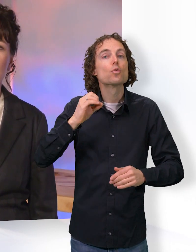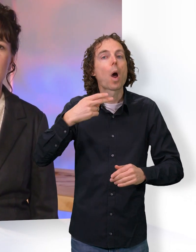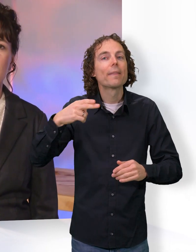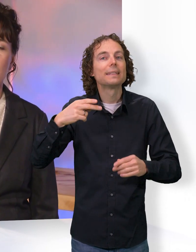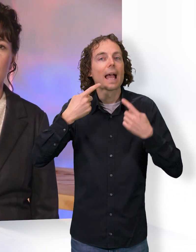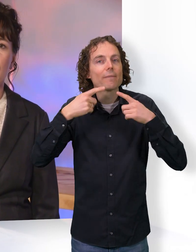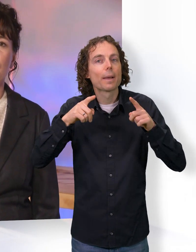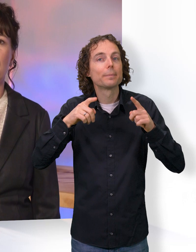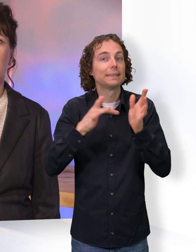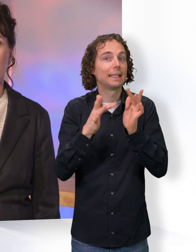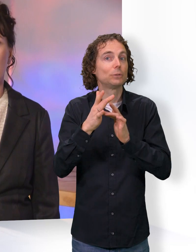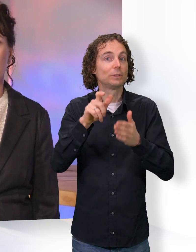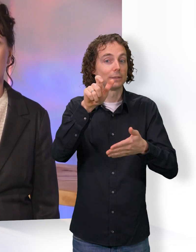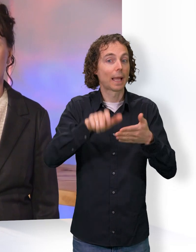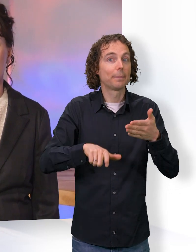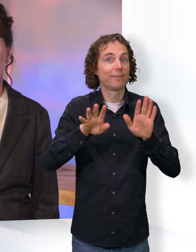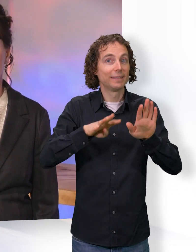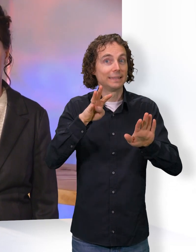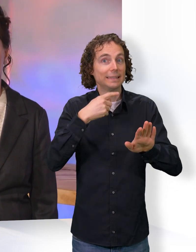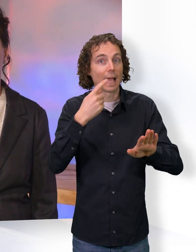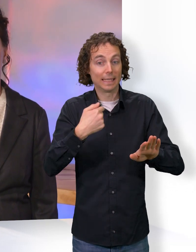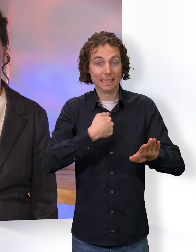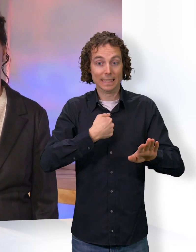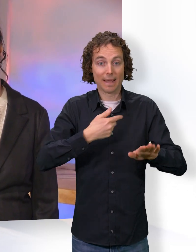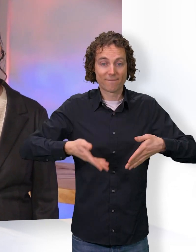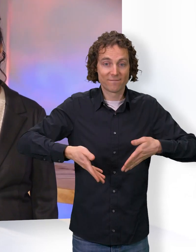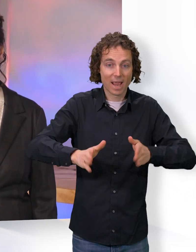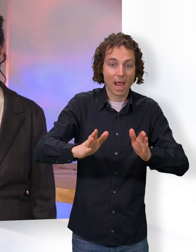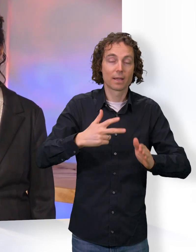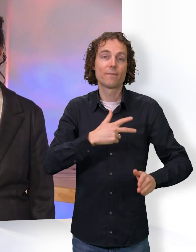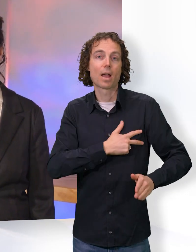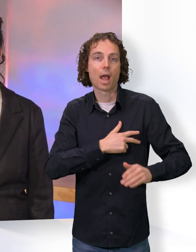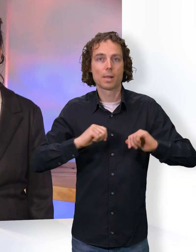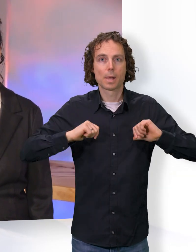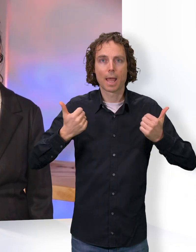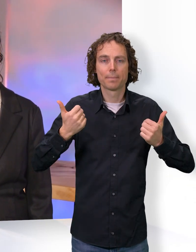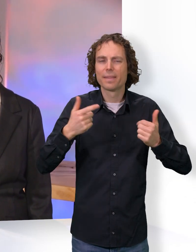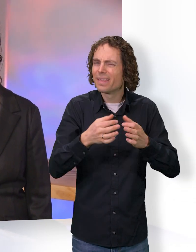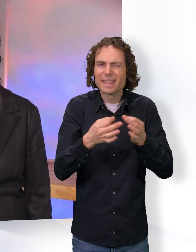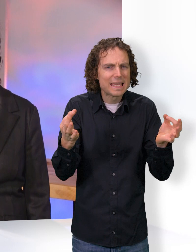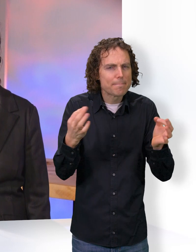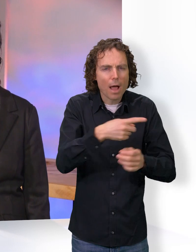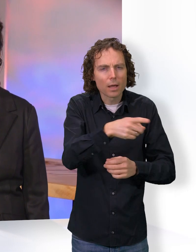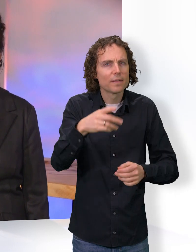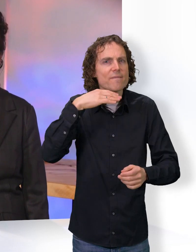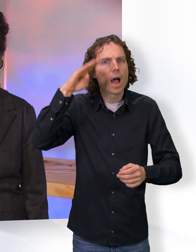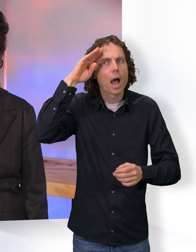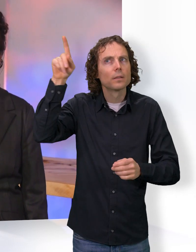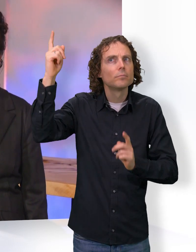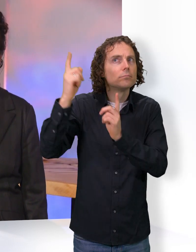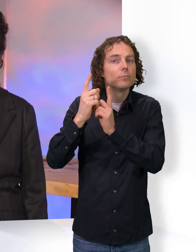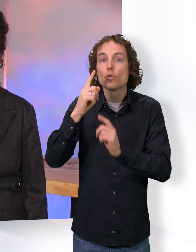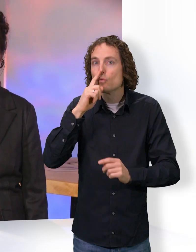14. Kapitel: Ich bin der Weg, die Wahrheit und das Leben. Niemand kommt zum Vater, denn durch